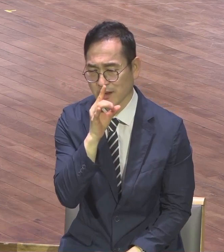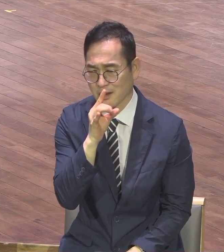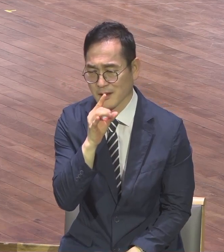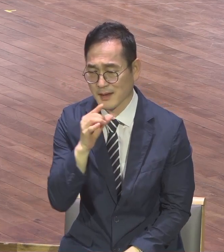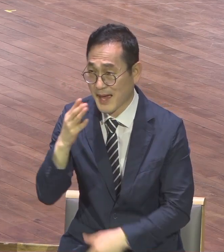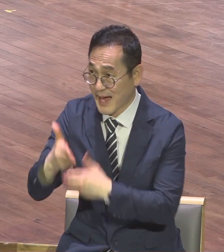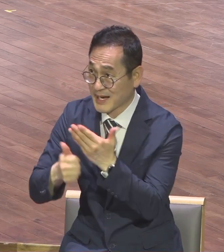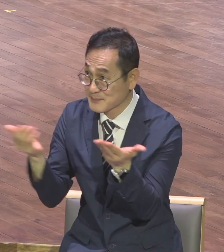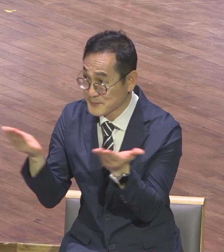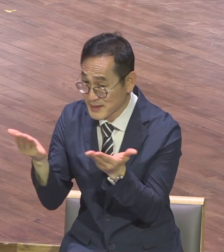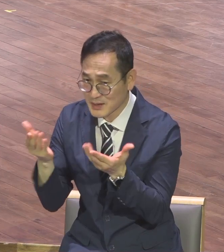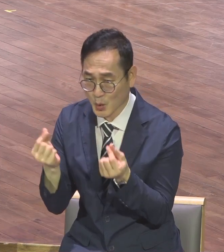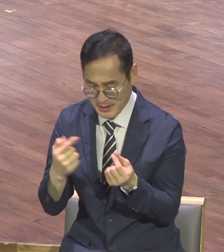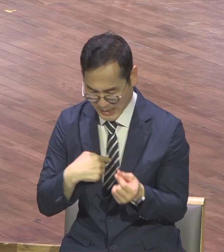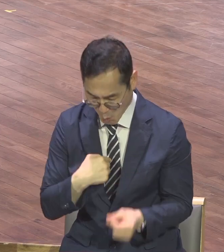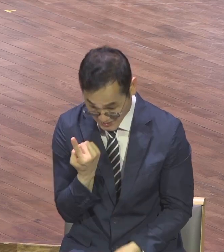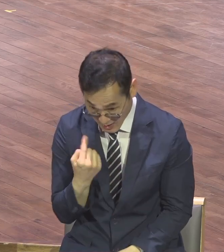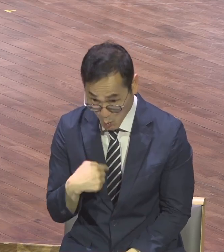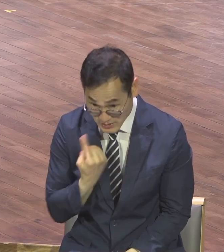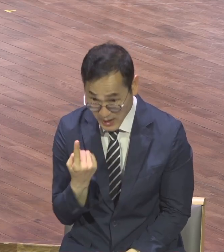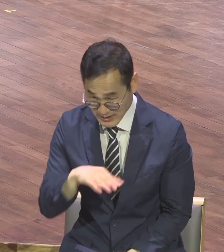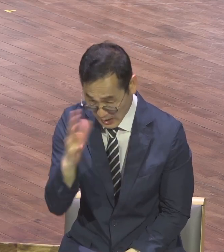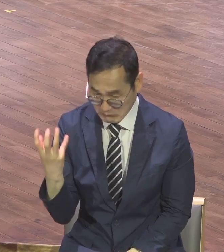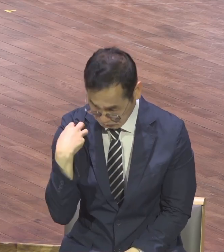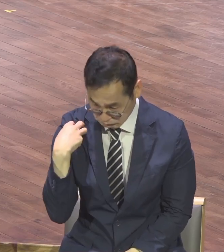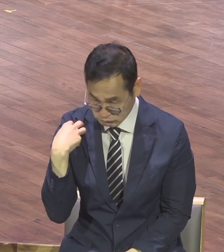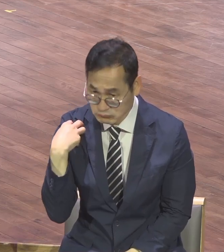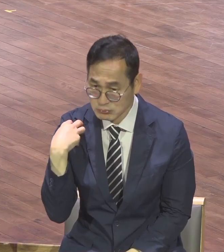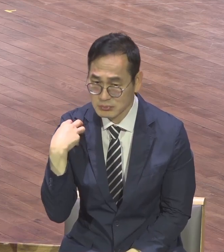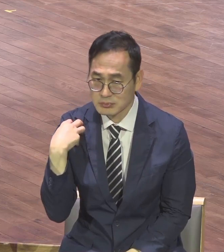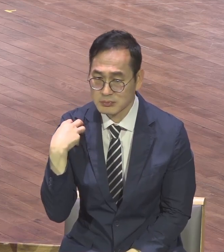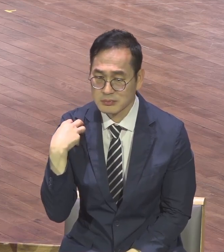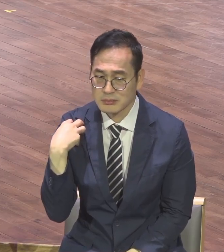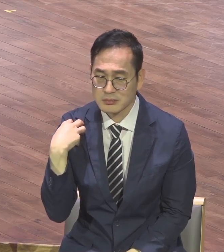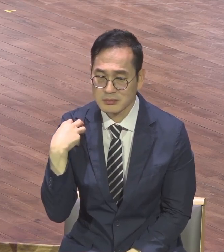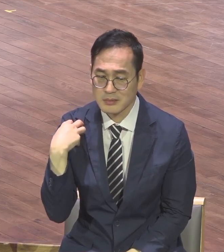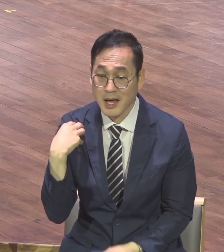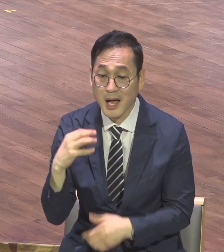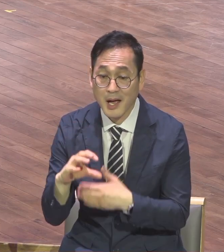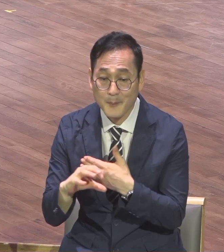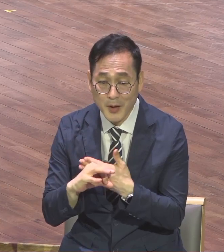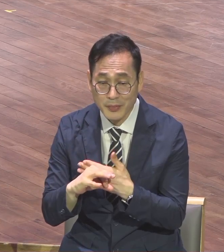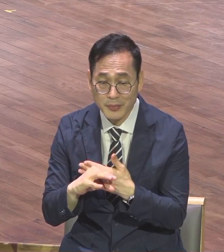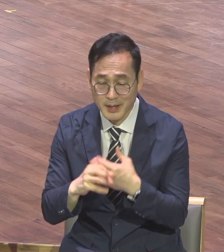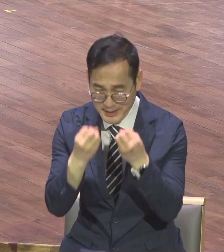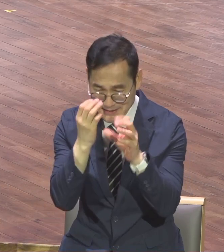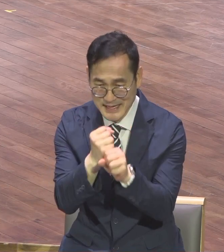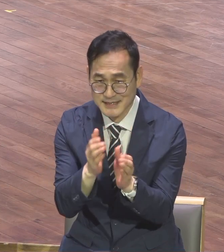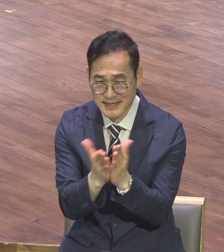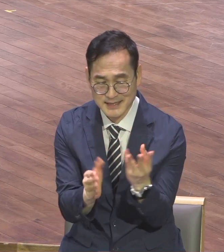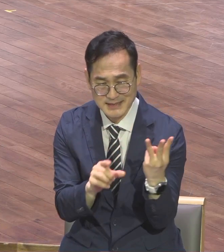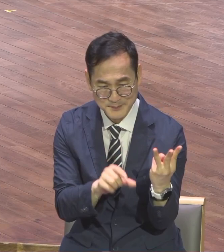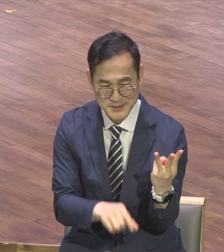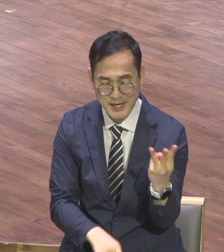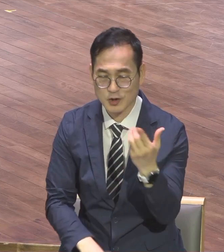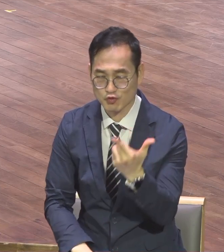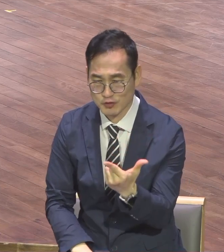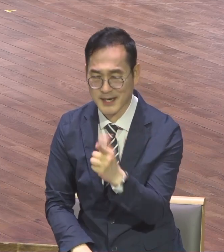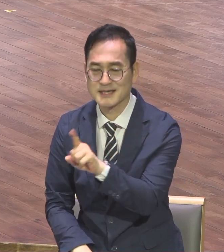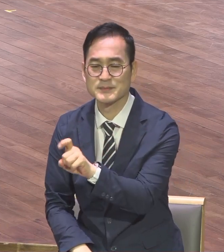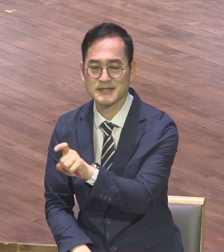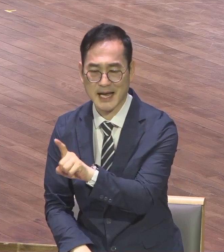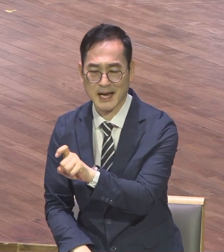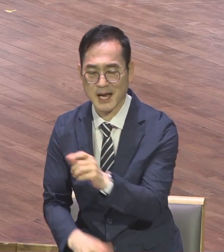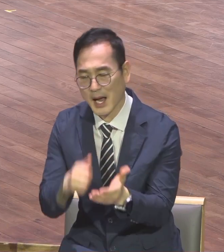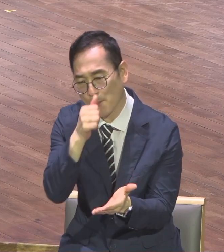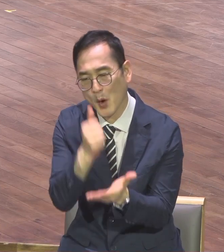모두 적용됩니다. 나 혼자 한다고 생각하는 순간에 창세기 3장, 6장, 11장 옆에 빠지게